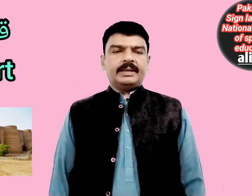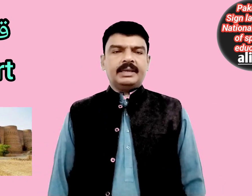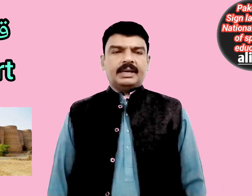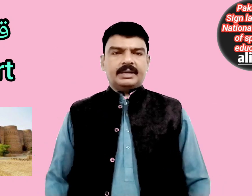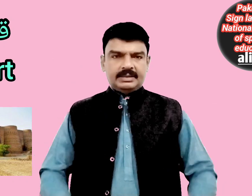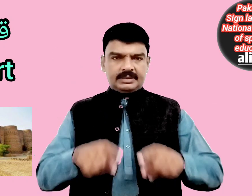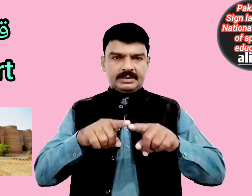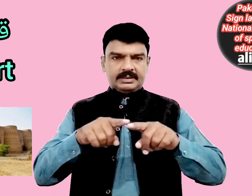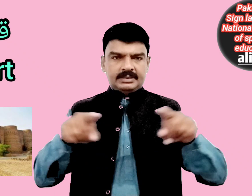قلعہ